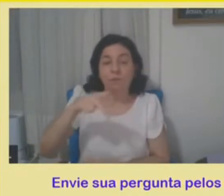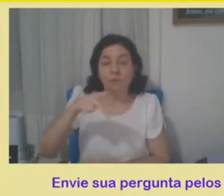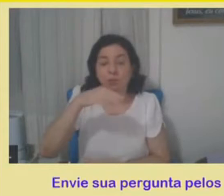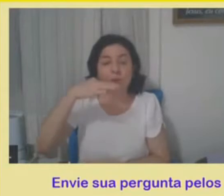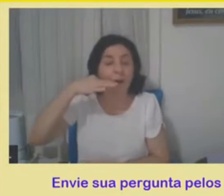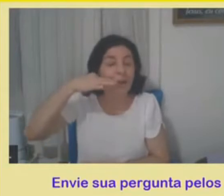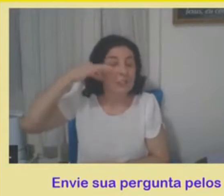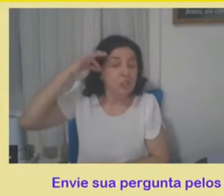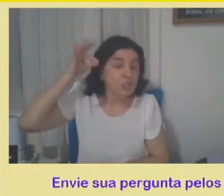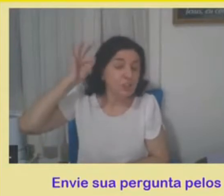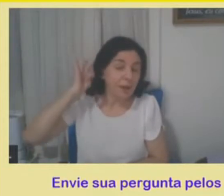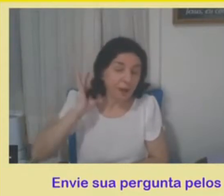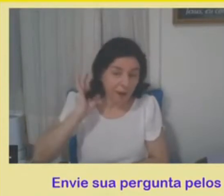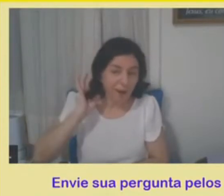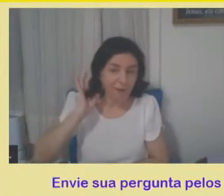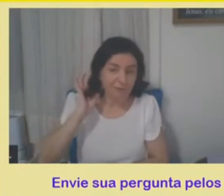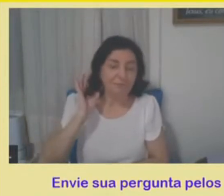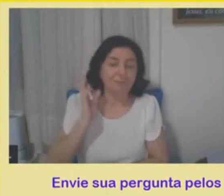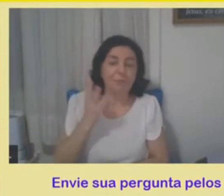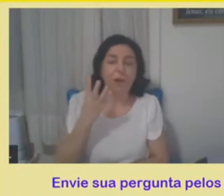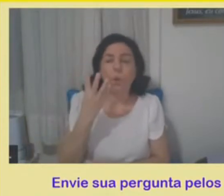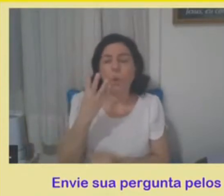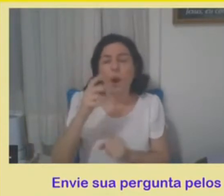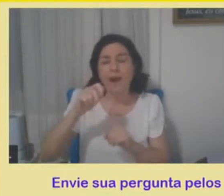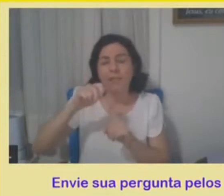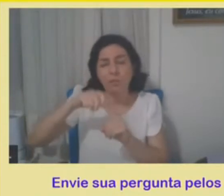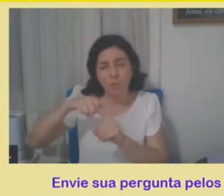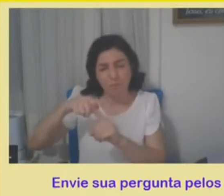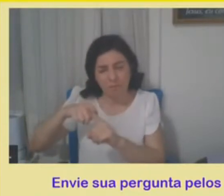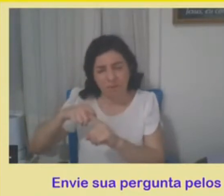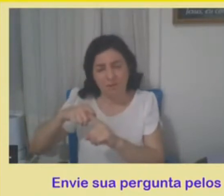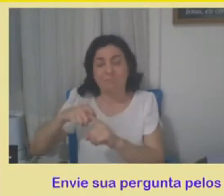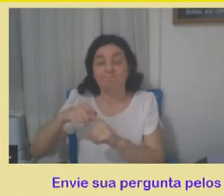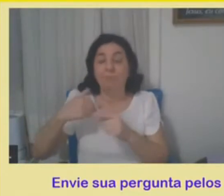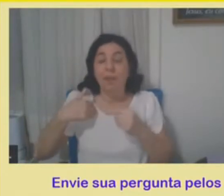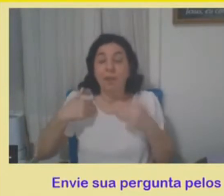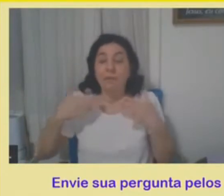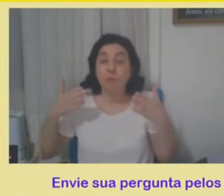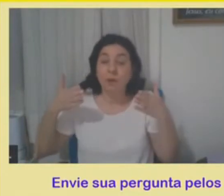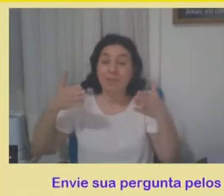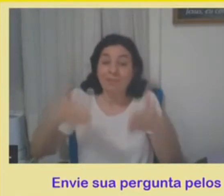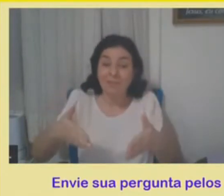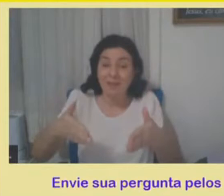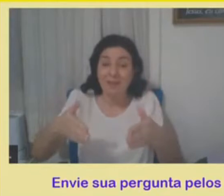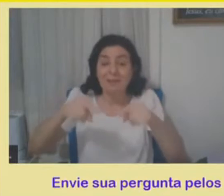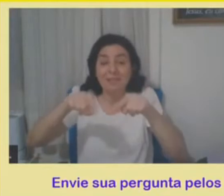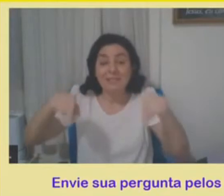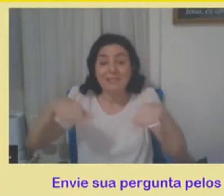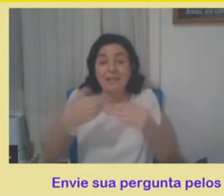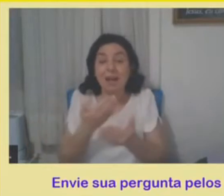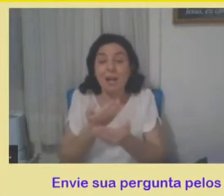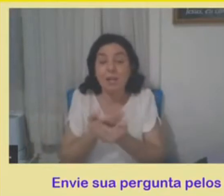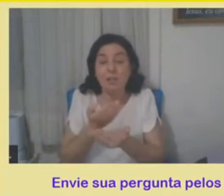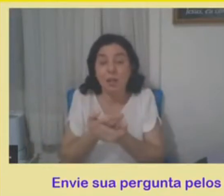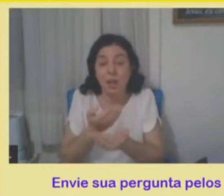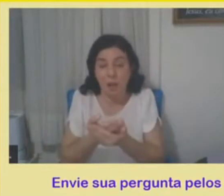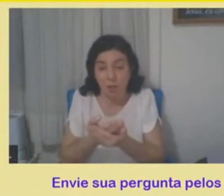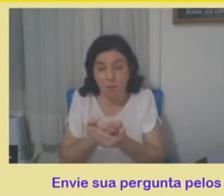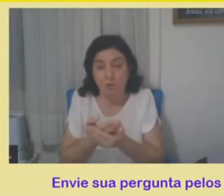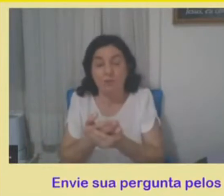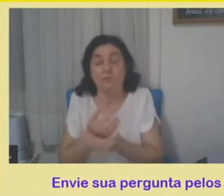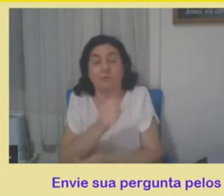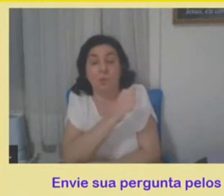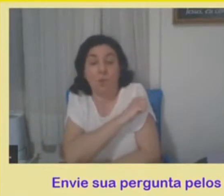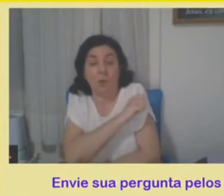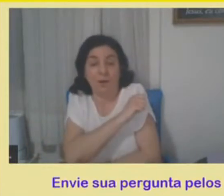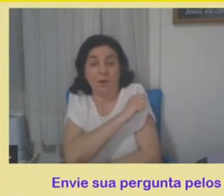1982. Fui uma professora substituta. Teve a professora Sheila. Substituí a professora Sheila por